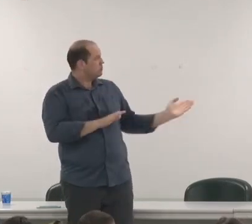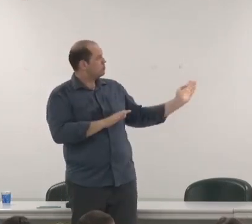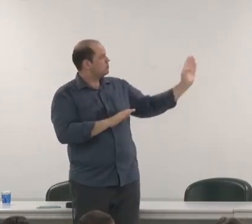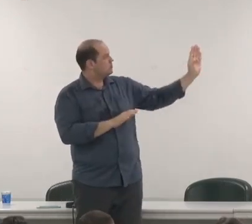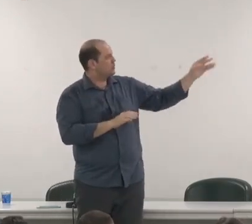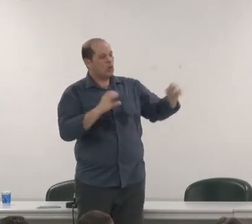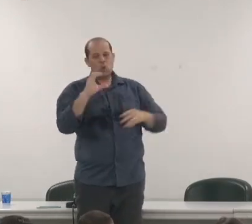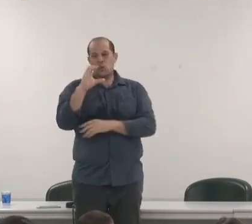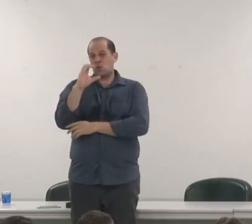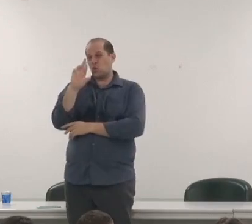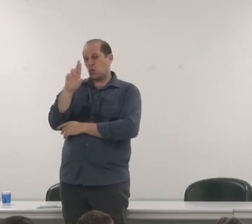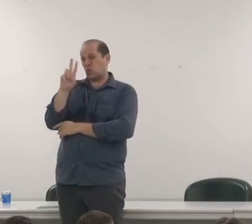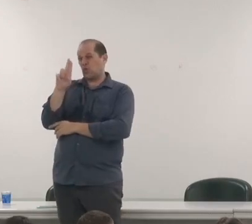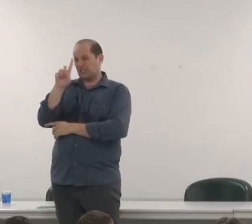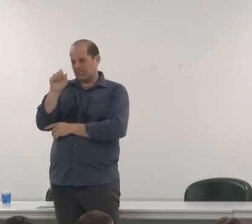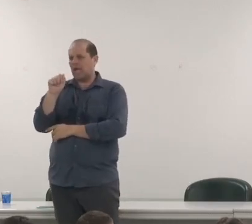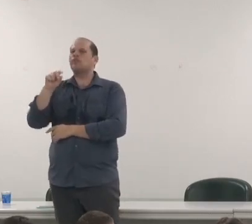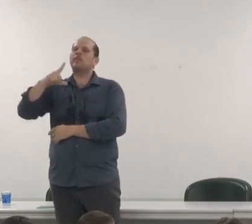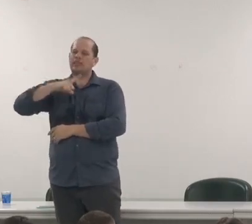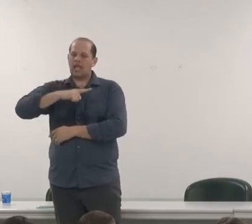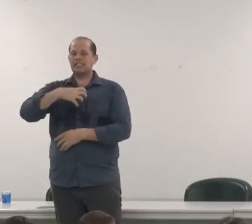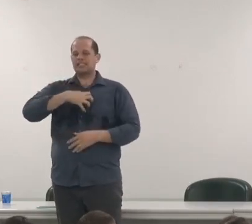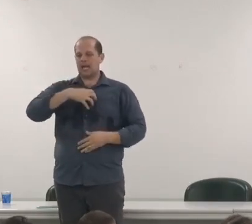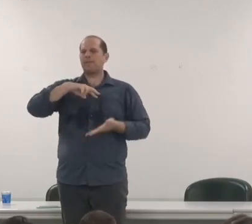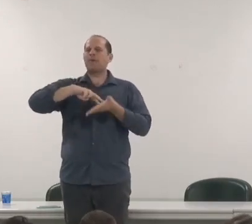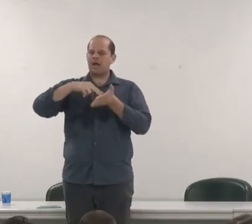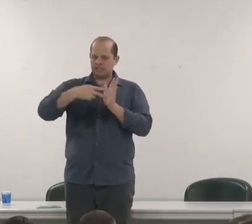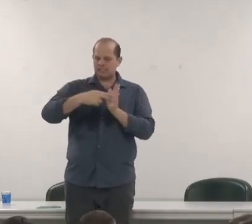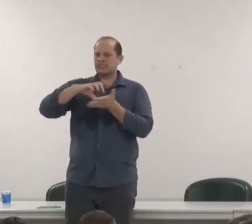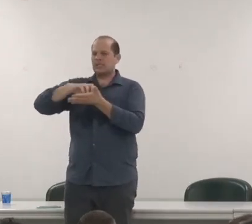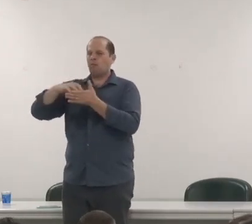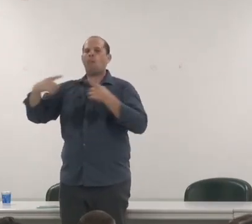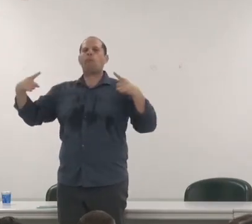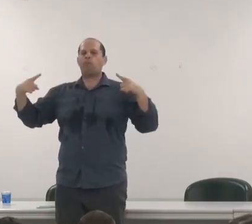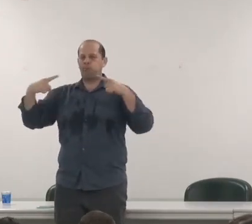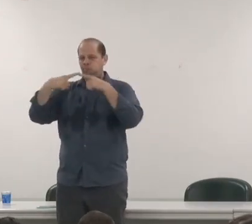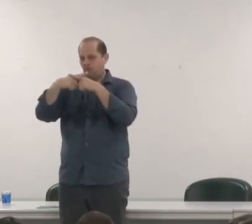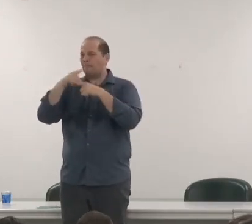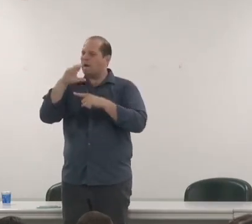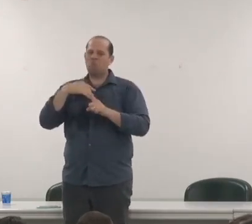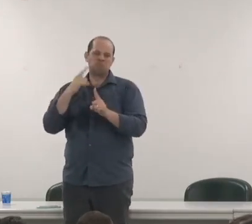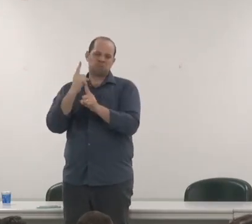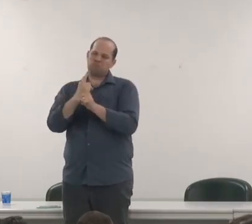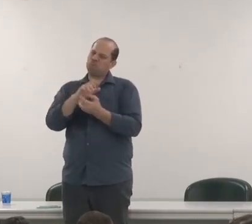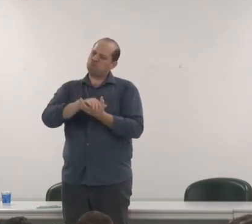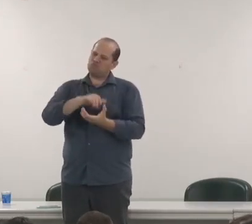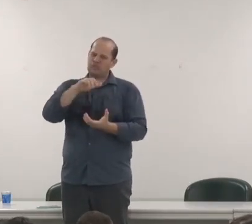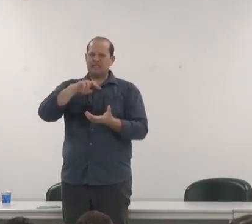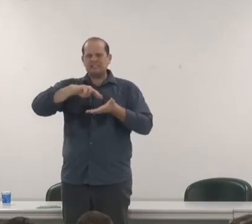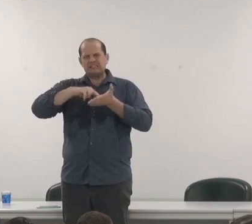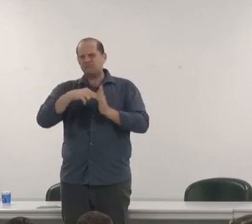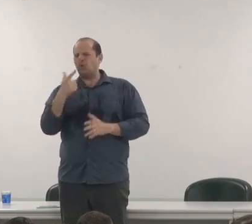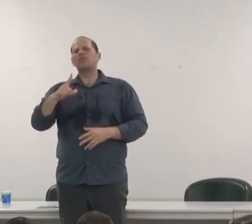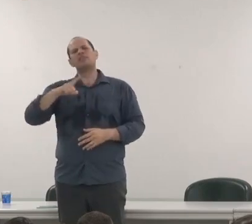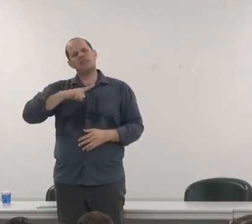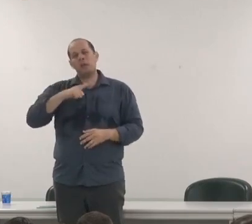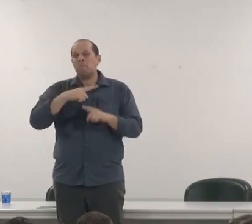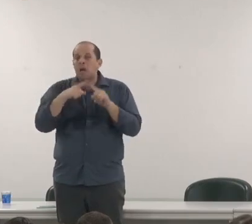empréstimos da pontuação da modalidade escrita, né, do português ou da modalidade escrita. Há empréstimos cruzados. No